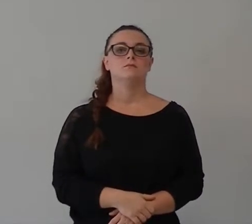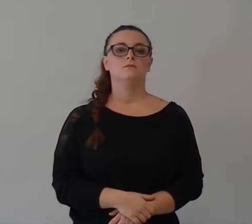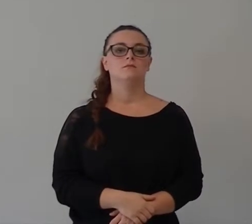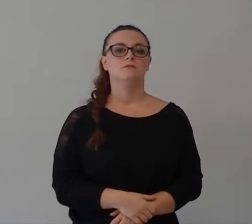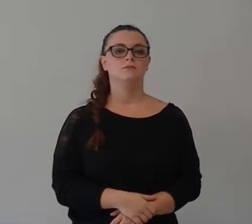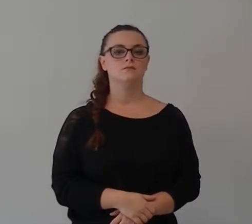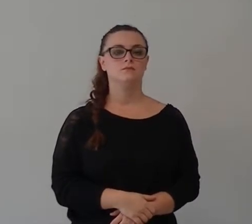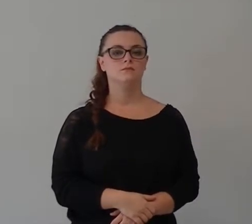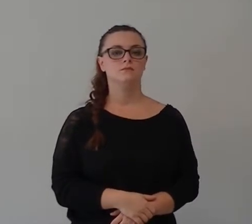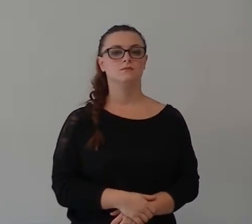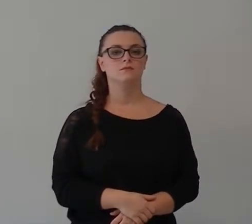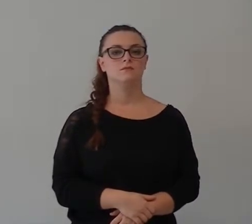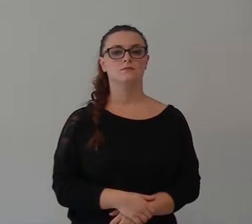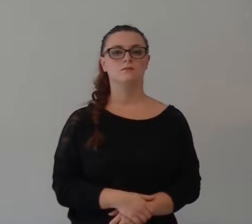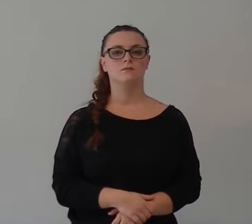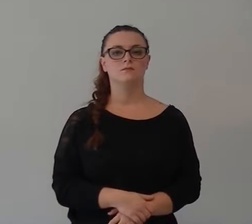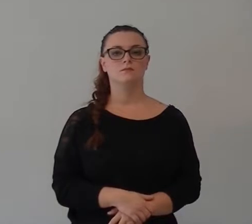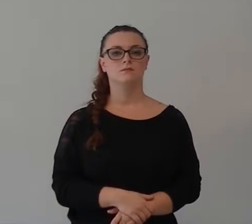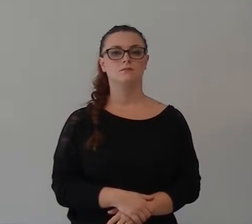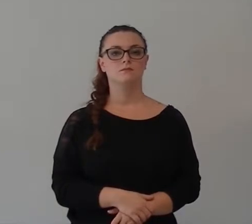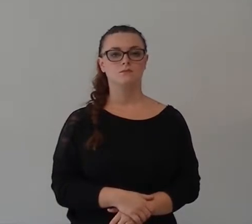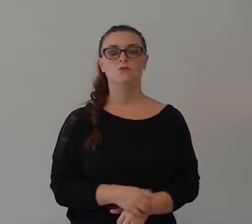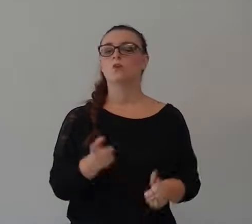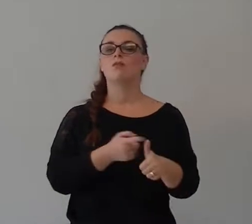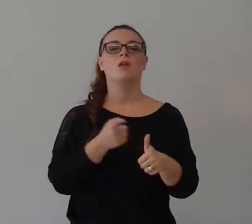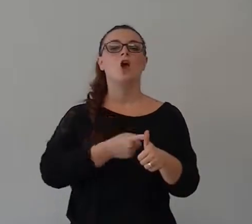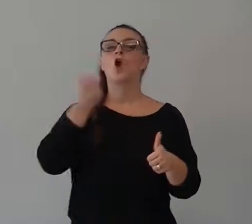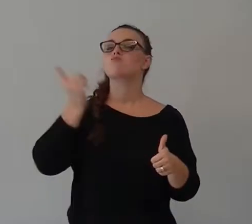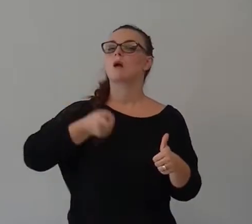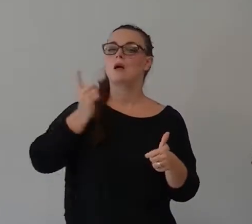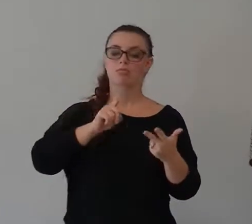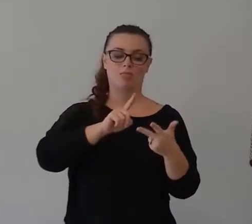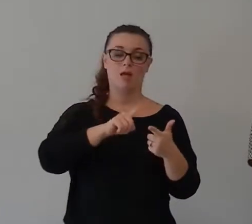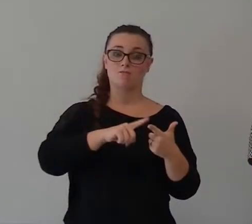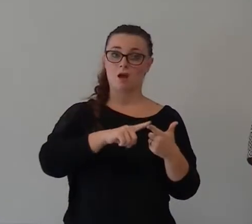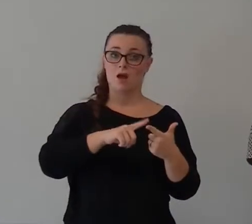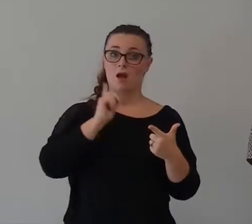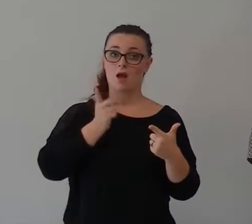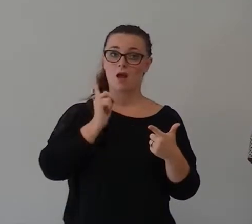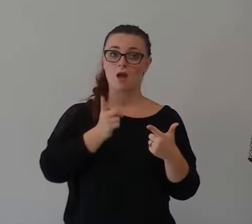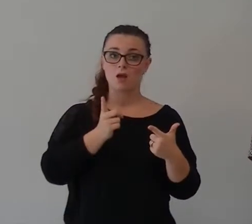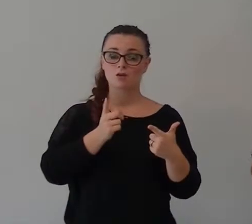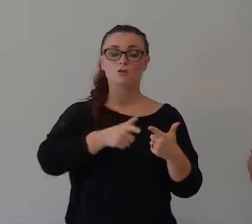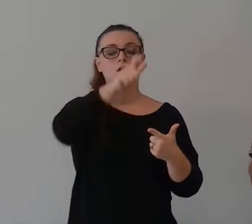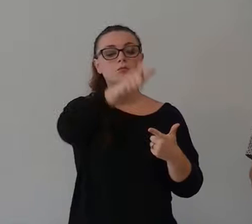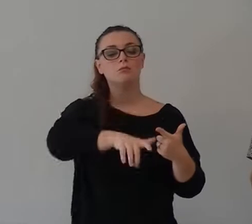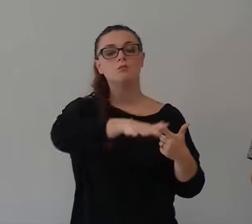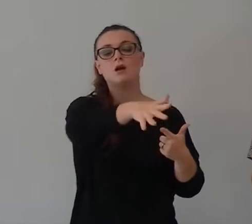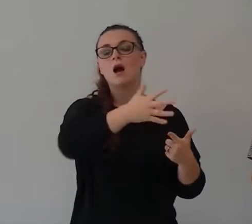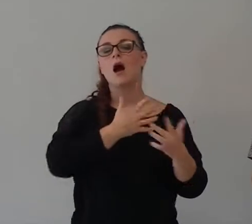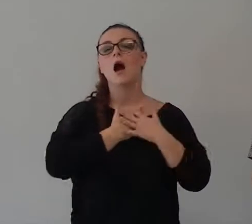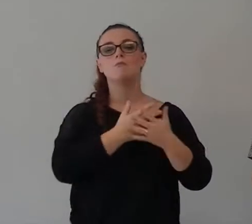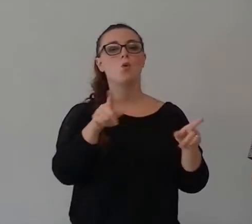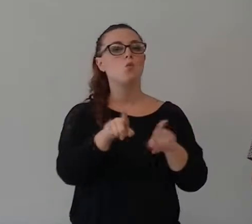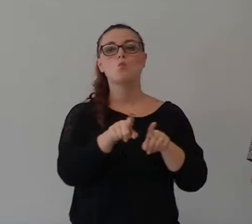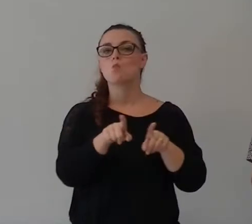prosperità concessa, ama il prossimo tuo stesso. Boaz, pure non essendo al tempo di Gesù, già stava obbedendo